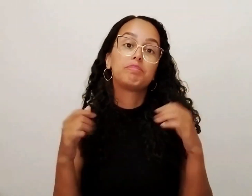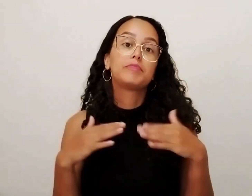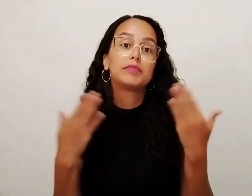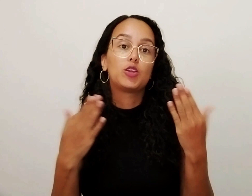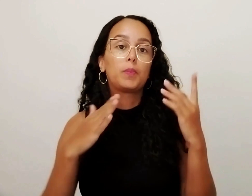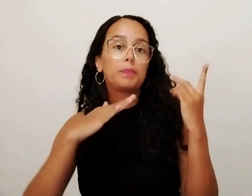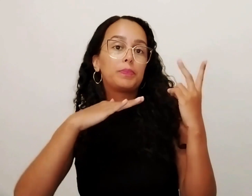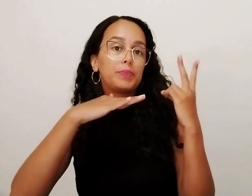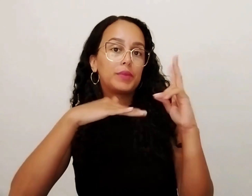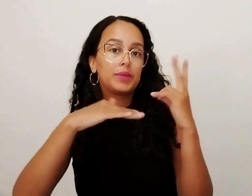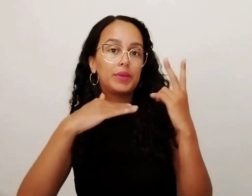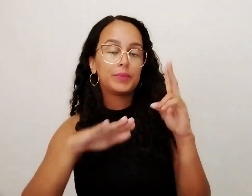e o brasileiro falado.